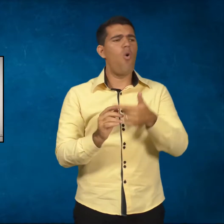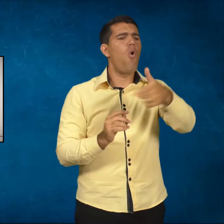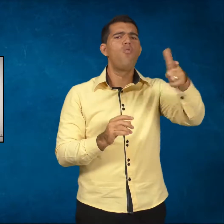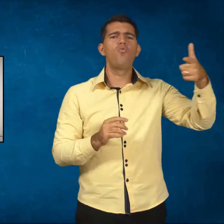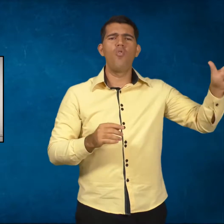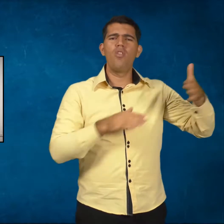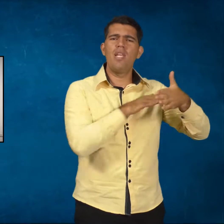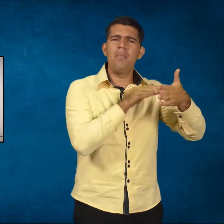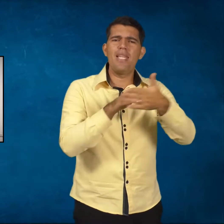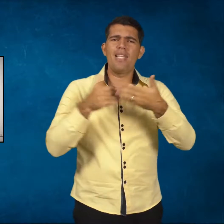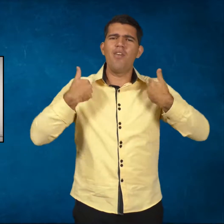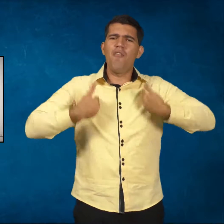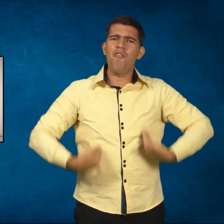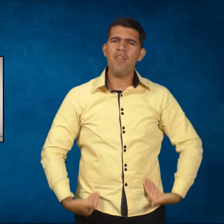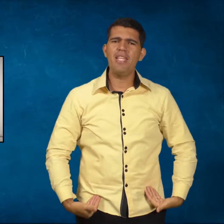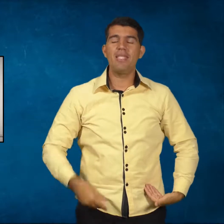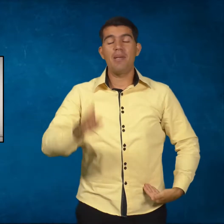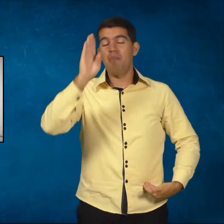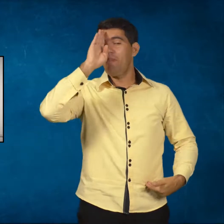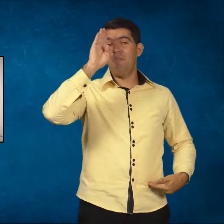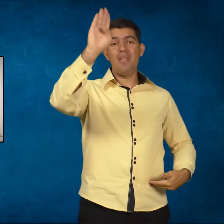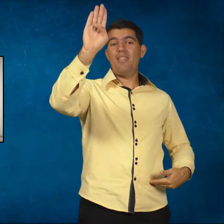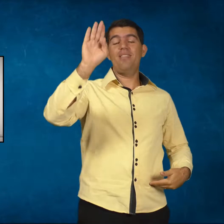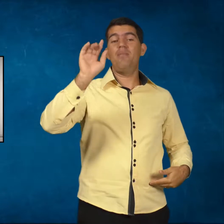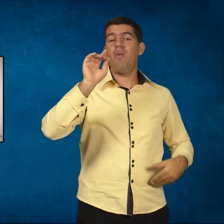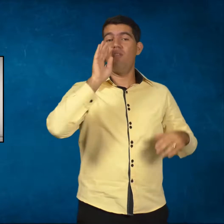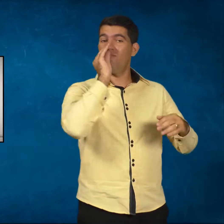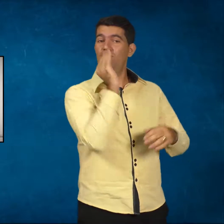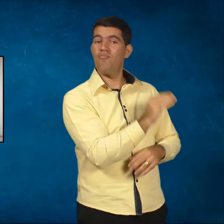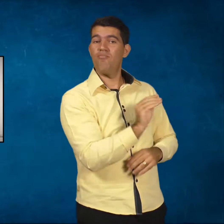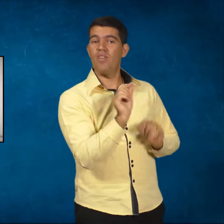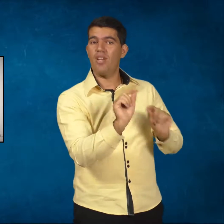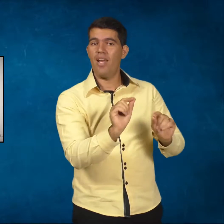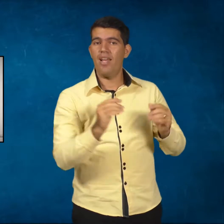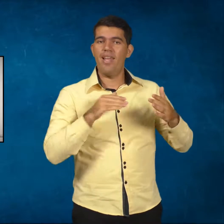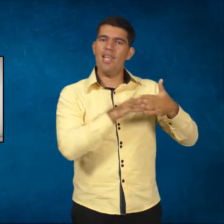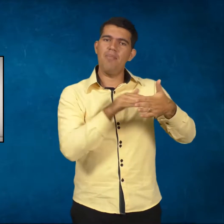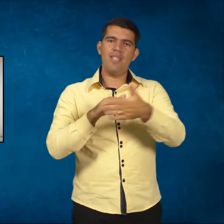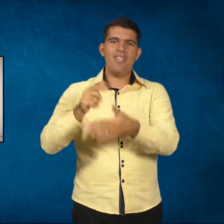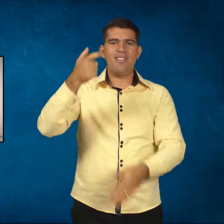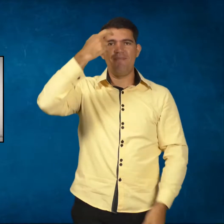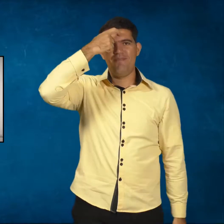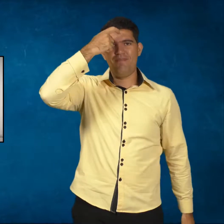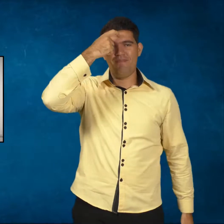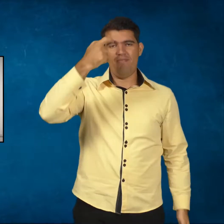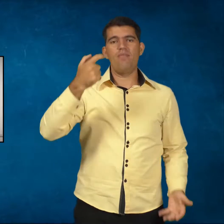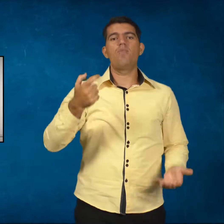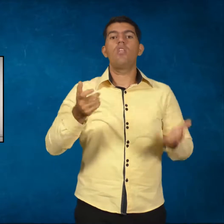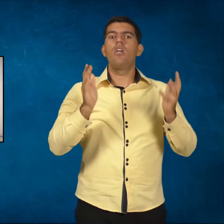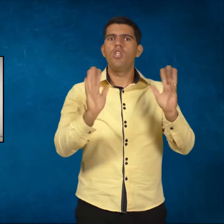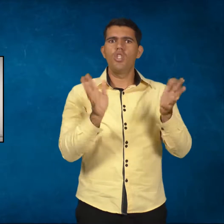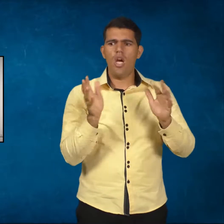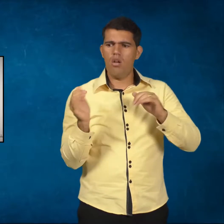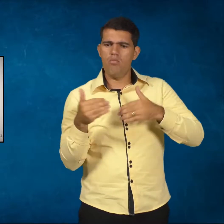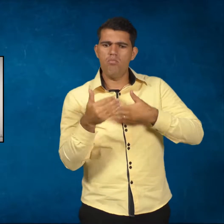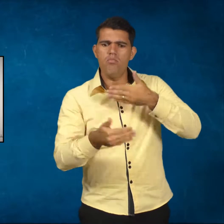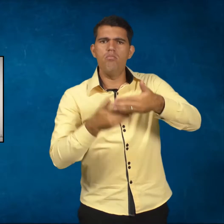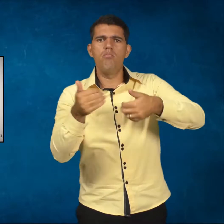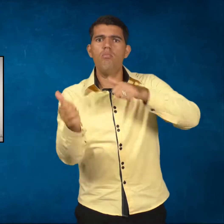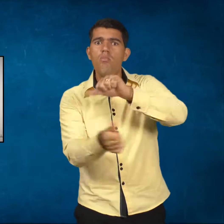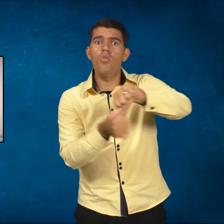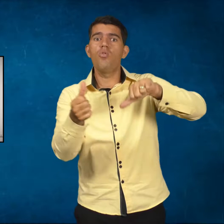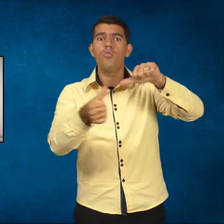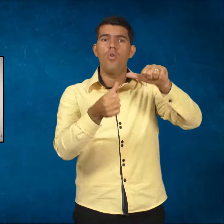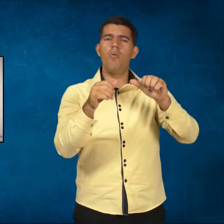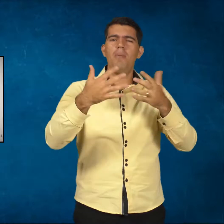as limitações físicas e, principalmente, as intelectuais. Tal cenário começou a mudar apenas a partir